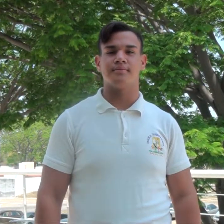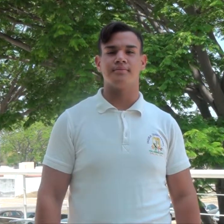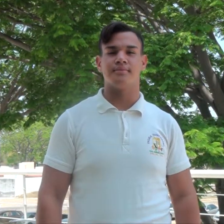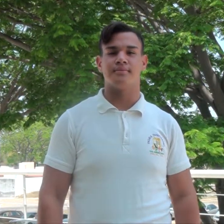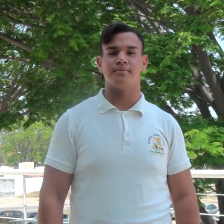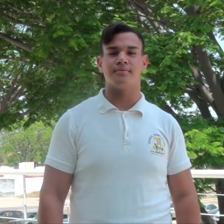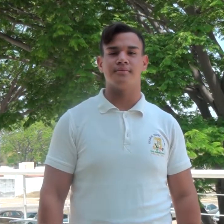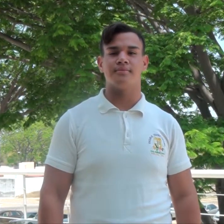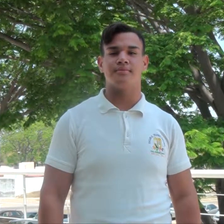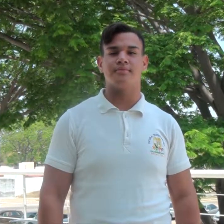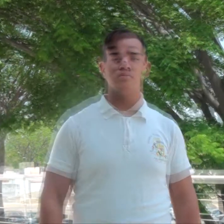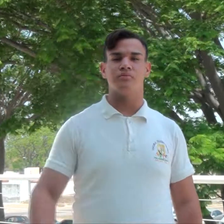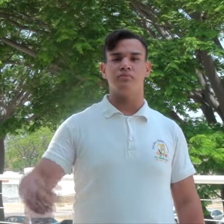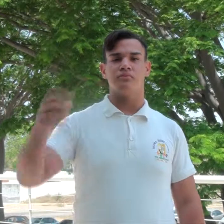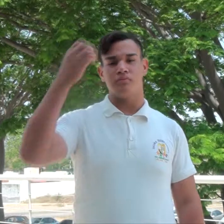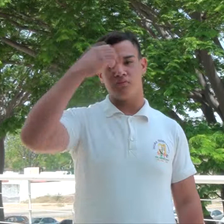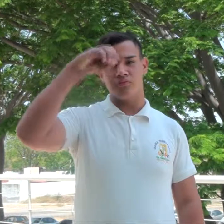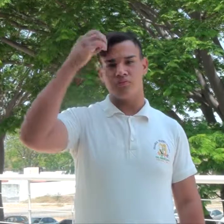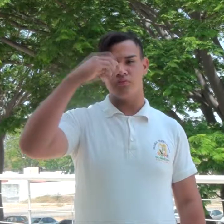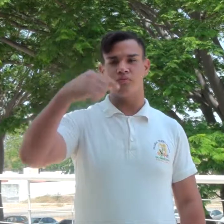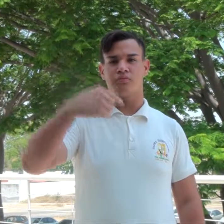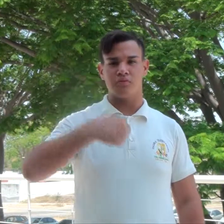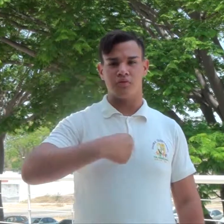mejor. En mi opinión,